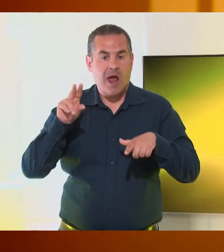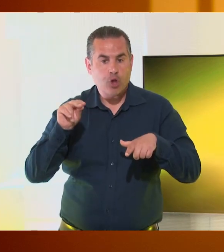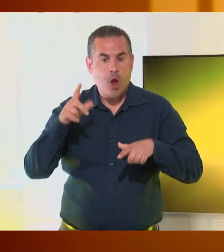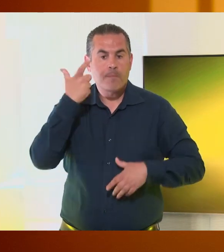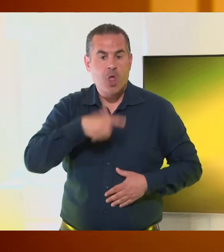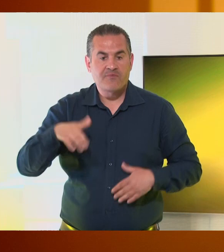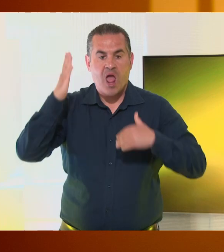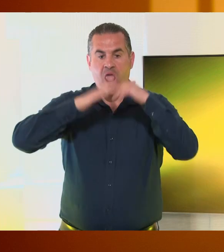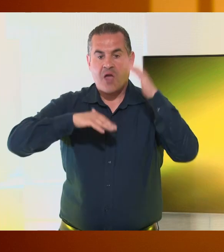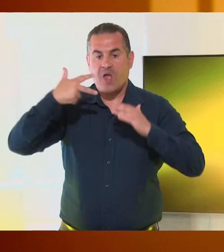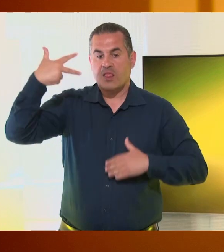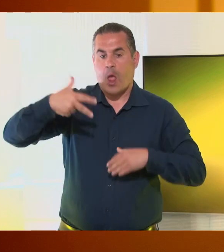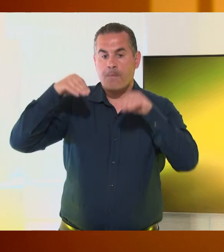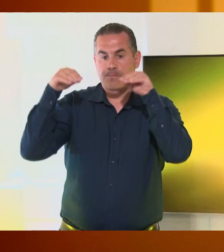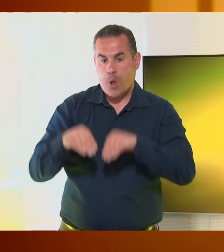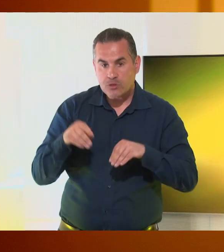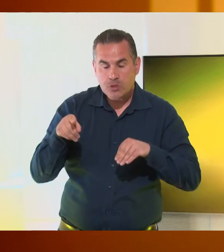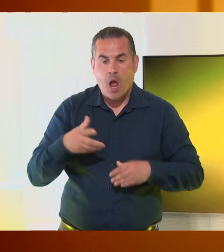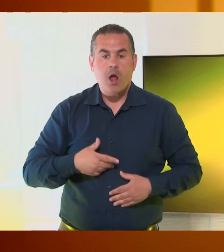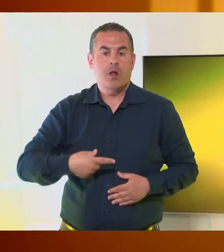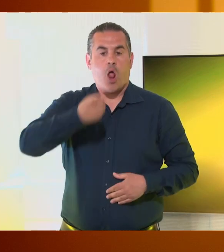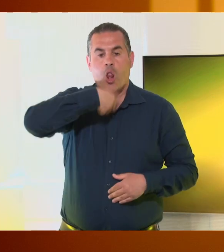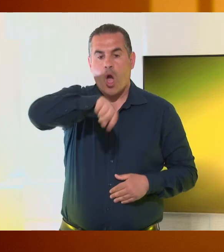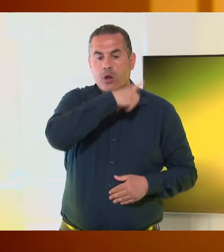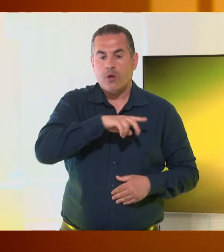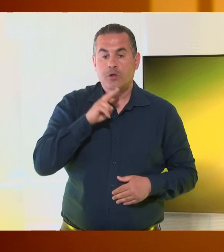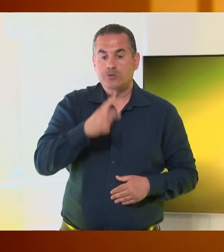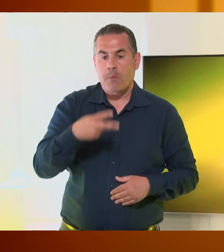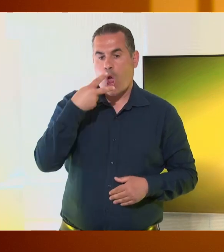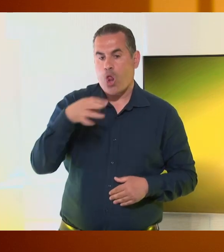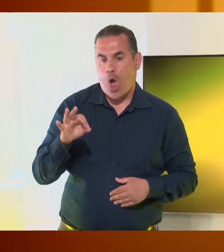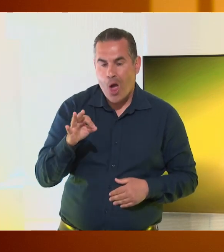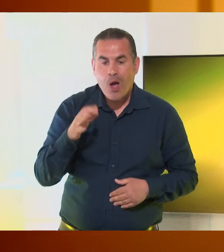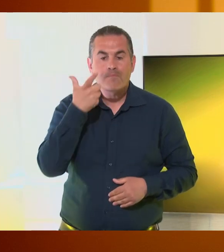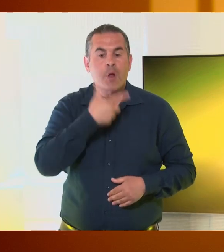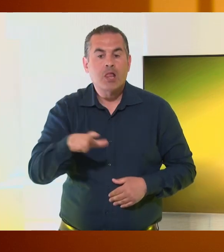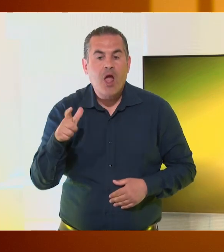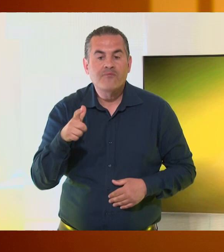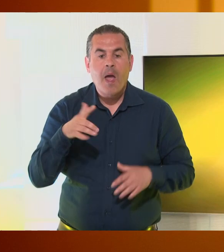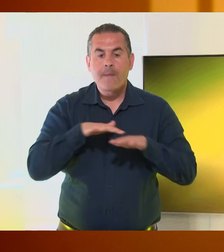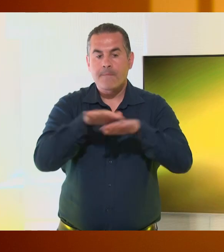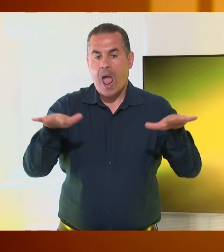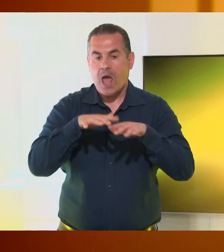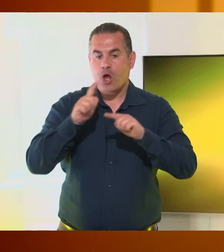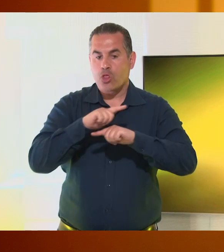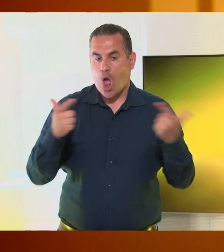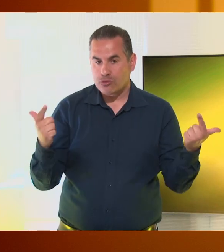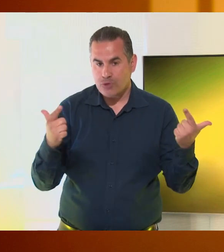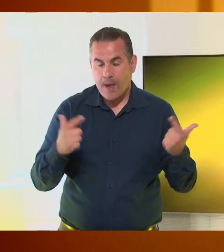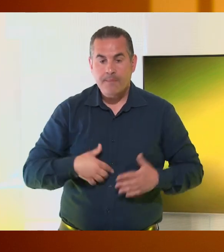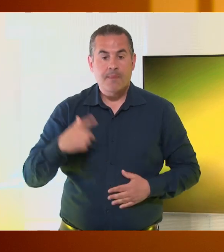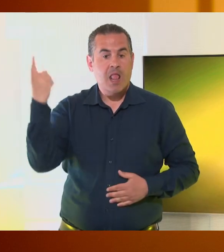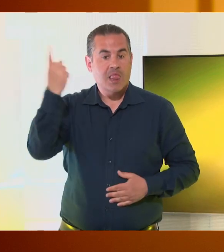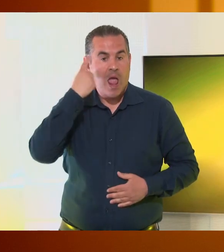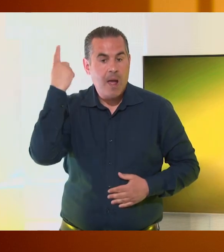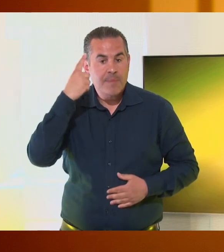rigido, ma questi sono particolari che non fanno la differenza nell'annuale graduatoria del benessere sociale redatta da Sole 24 Ore che ha classificato